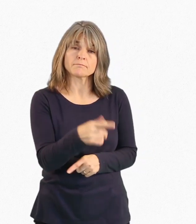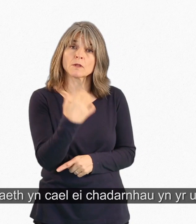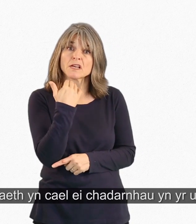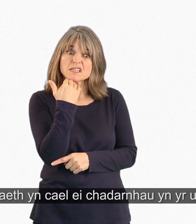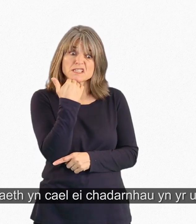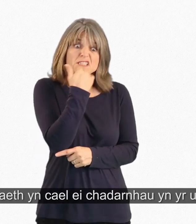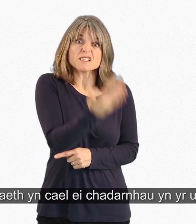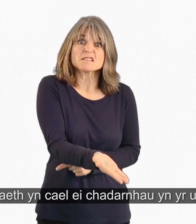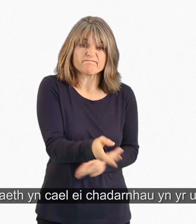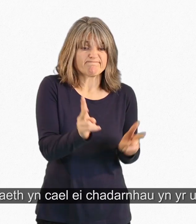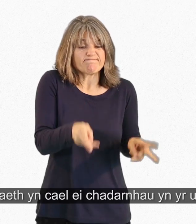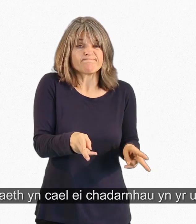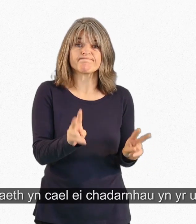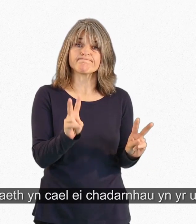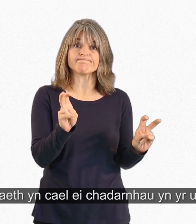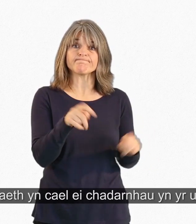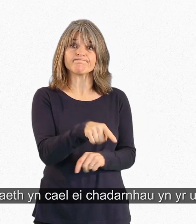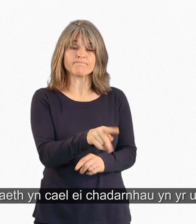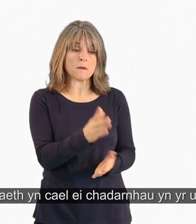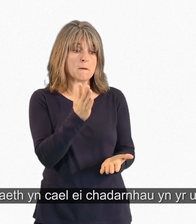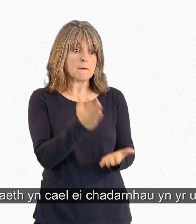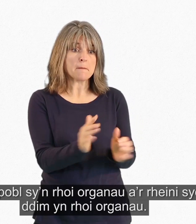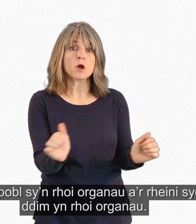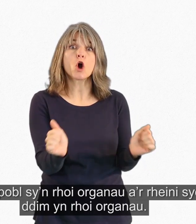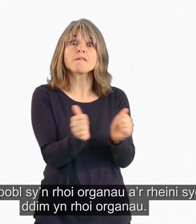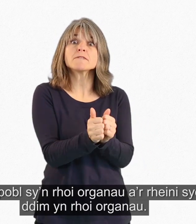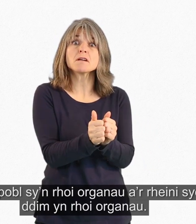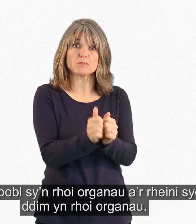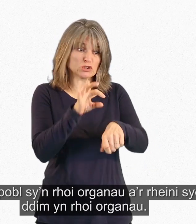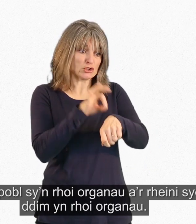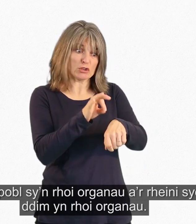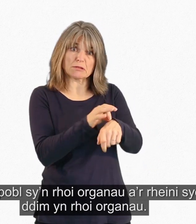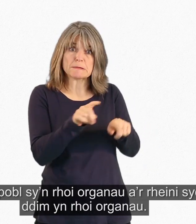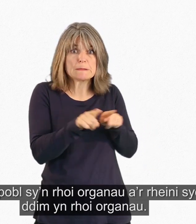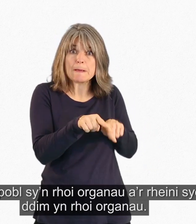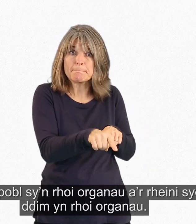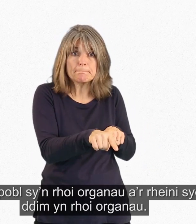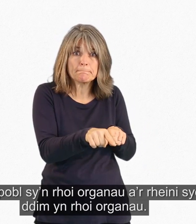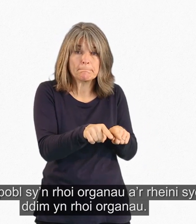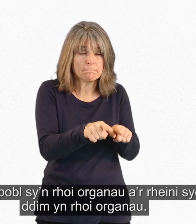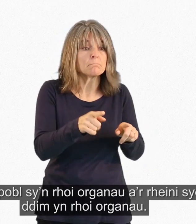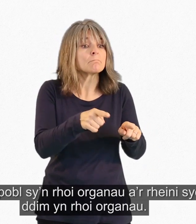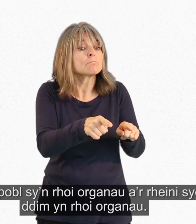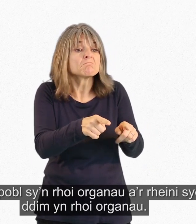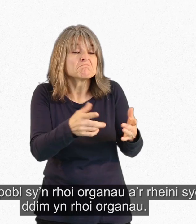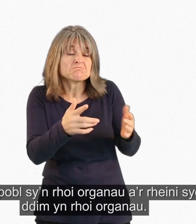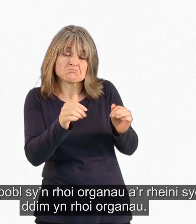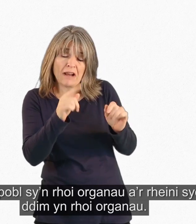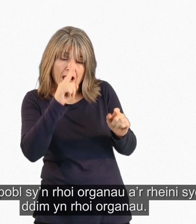Mae marwolaeth yn cael eu chadarnhau yn yr un ffordd mewn pobl sy'n rhoi organau a rheini sy'n ddim yn rhoi organau.